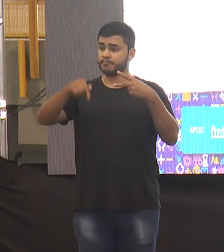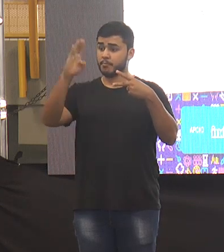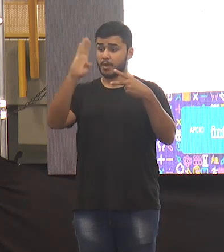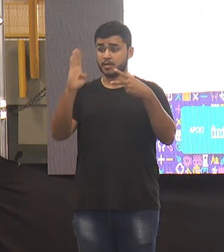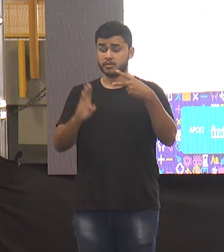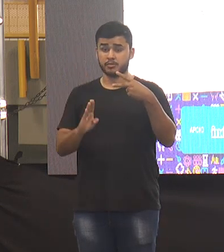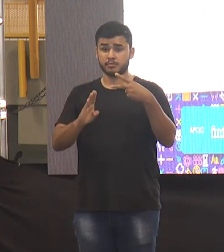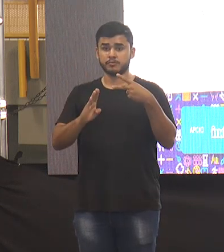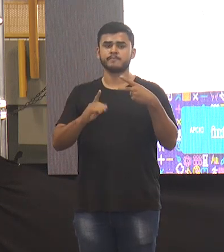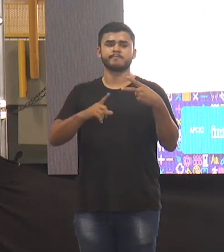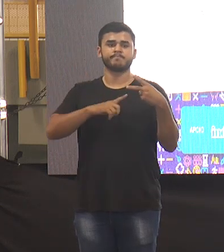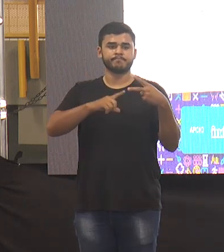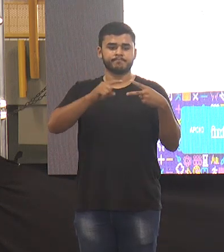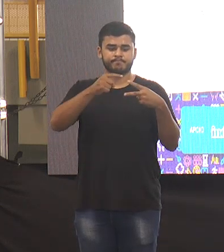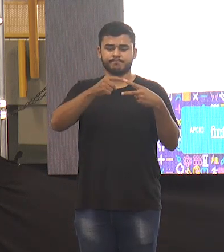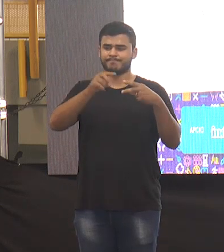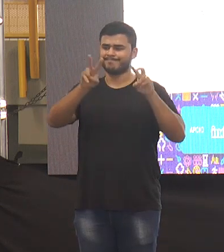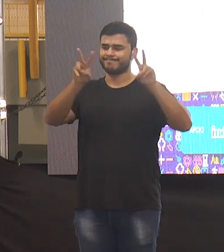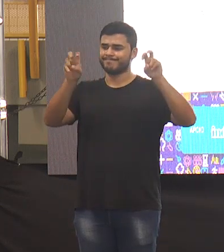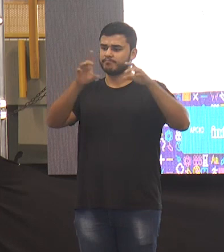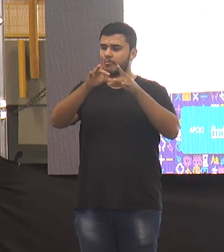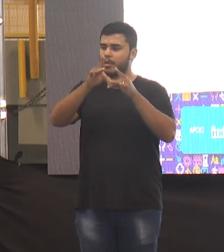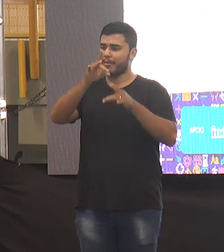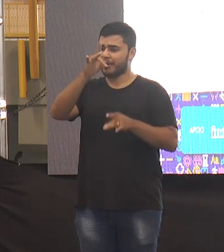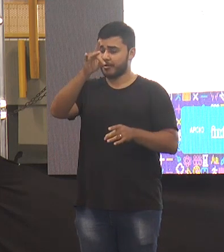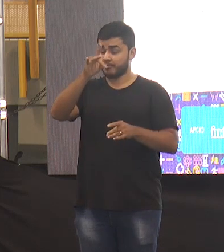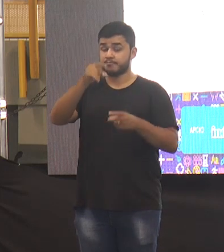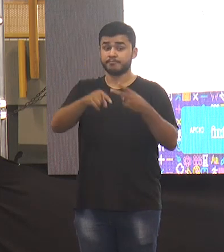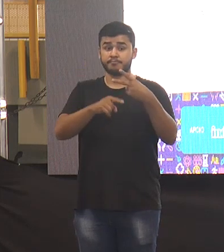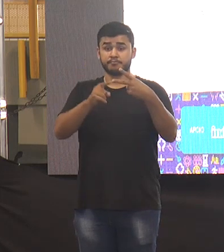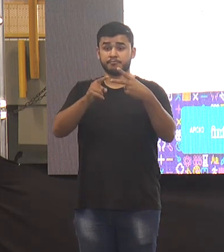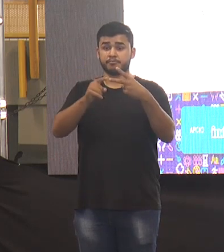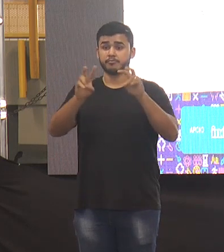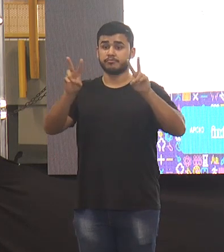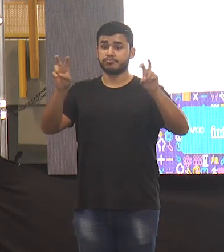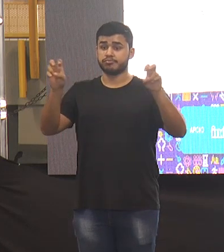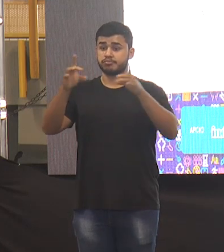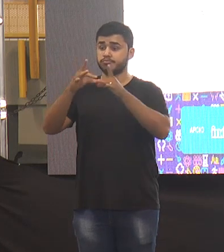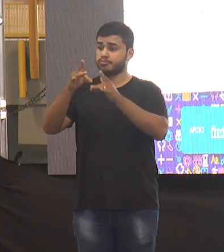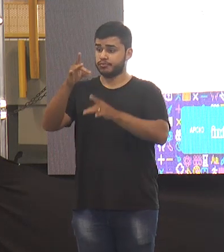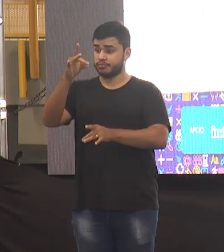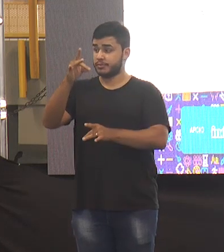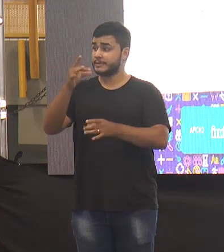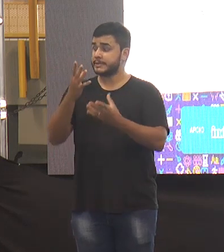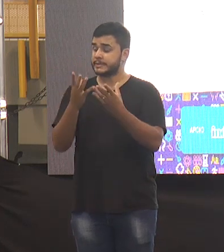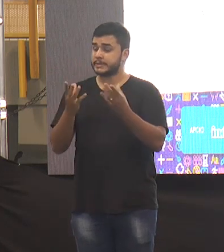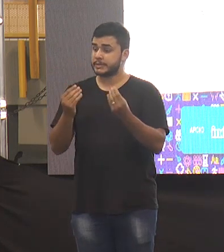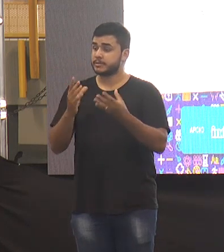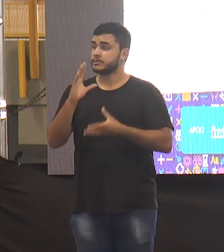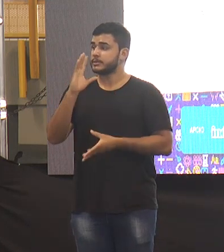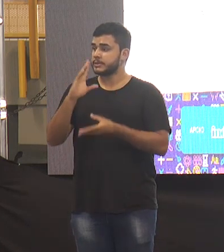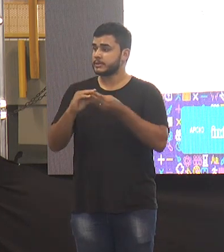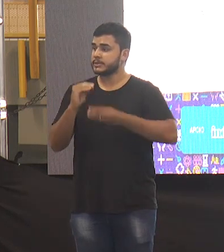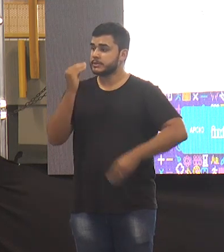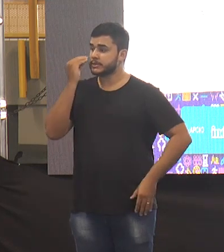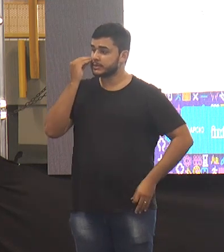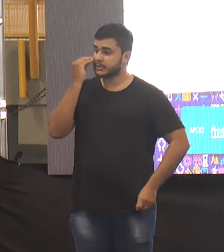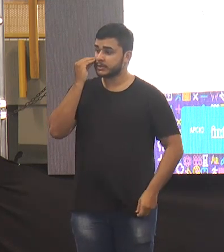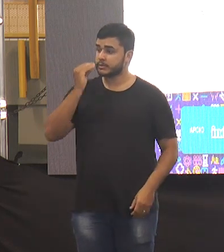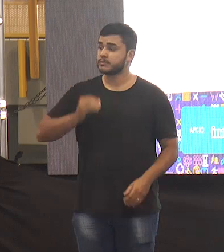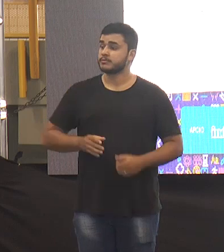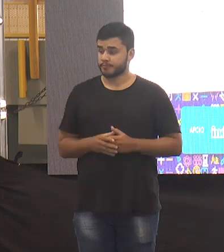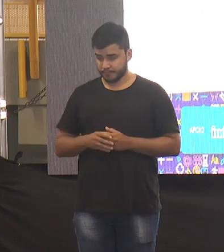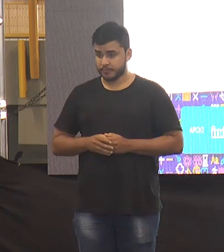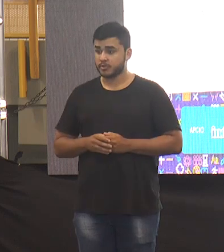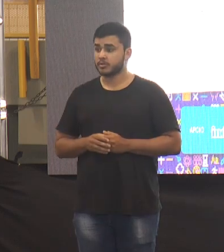grande e o realismo também não é um assunto tão pequeno. Então a gente vai tentar aqui,